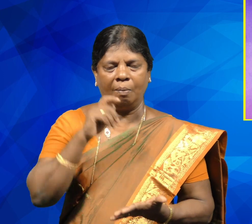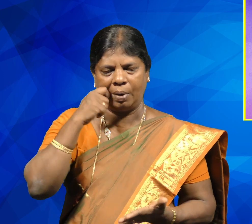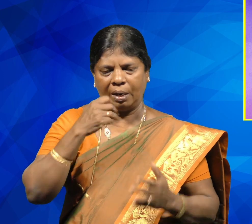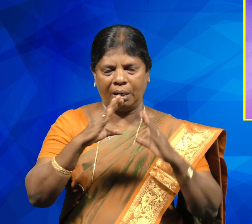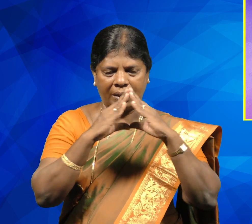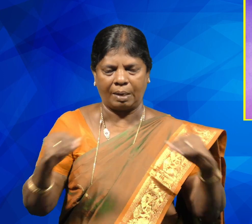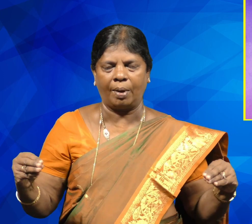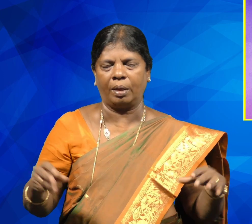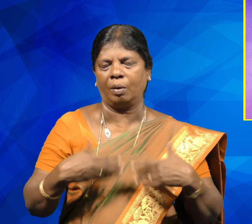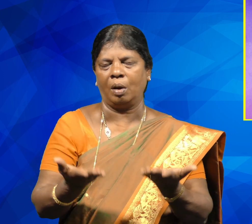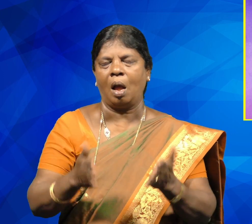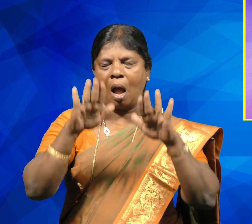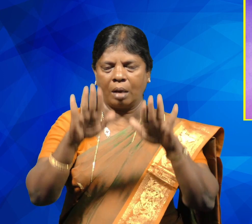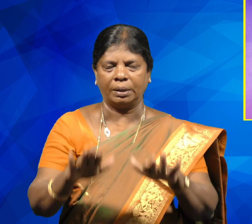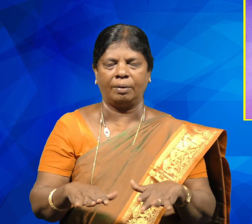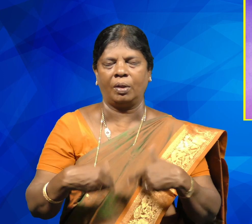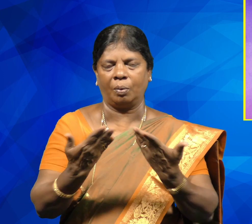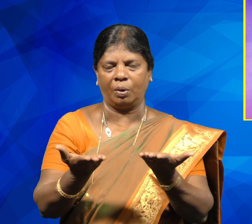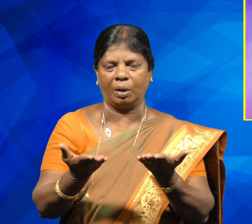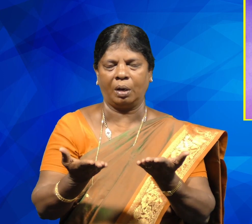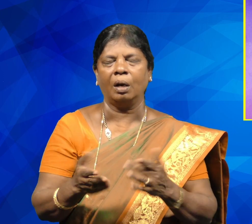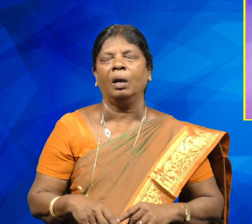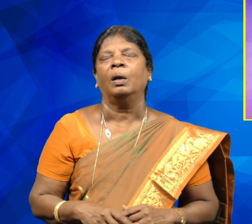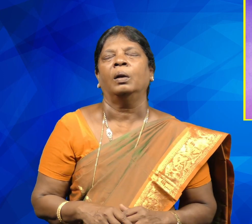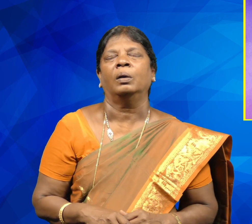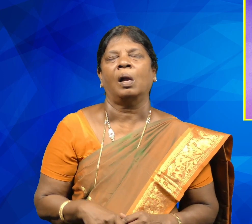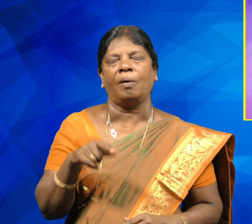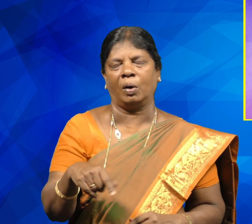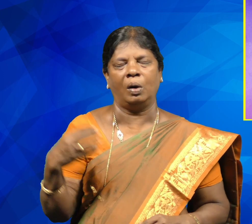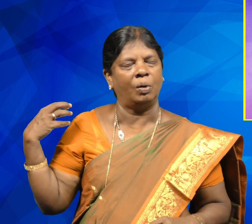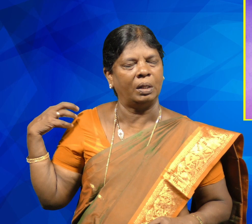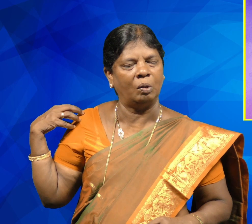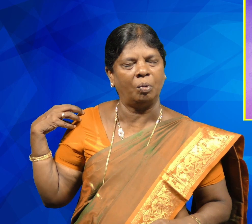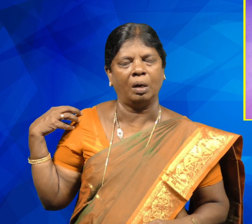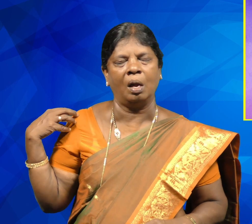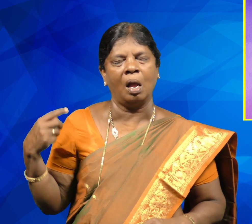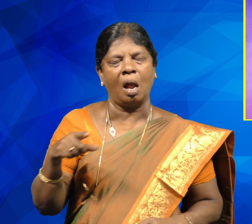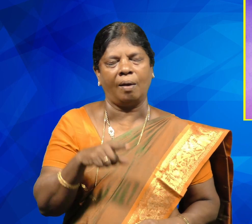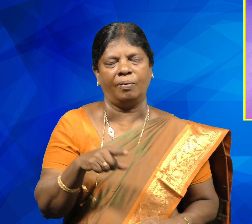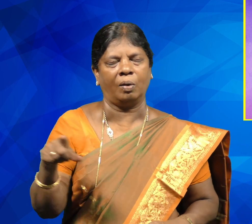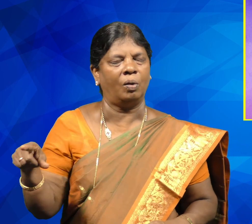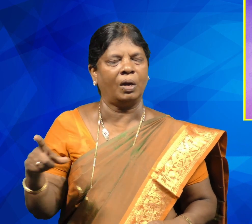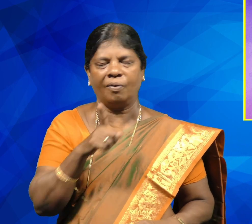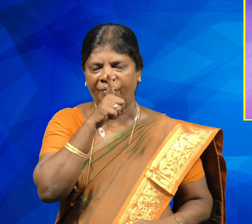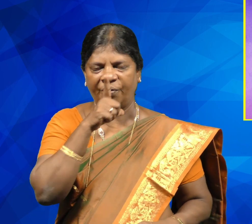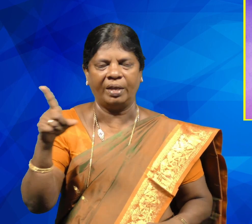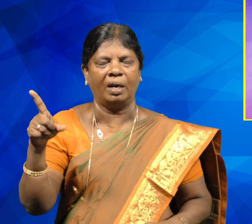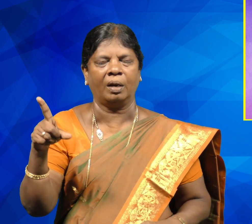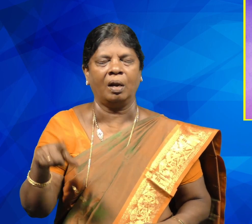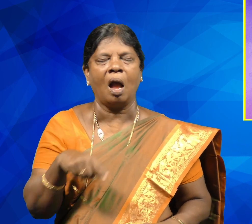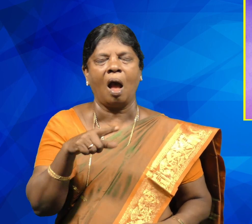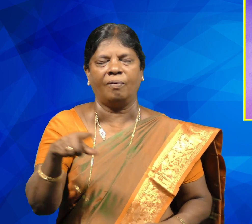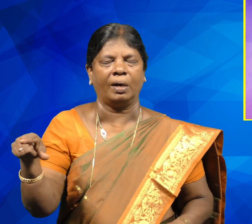நம்புகிற பிள்ளைகளுக்கு நீர் சமாதானம் கொடுக்கிறீர், ஆசீர்வாதம் கொடுக்கிறீர். அவர்களுடைய துன்பங்களிலும்